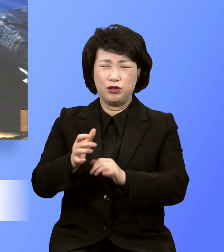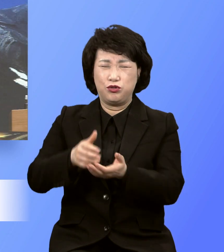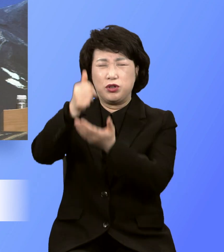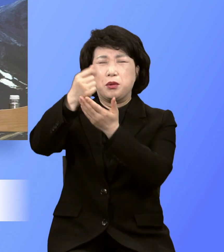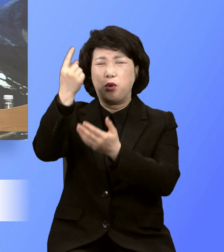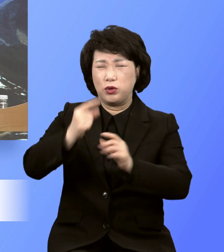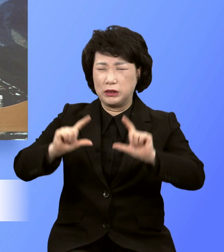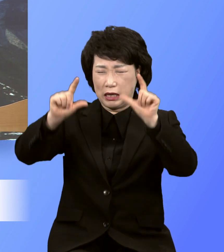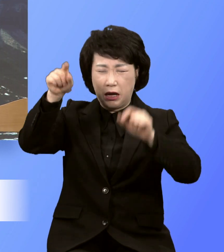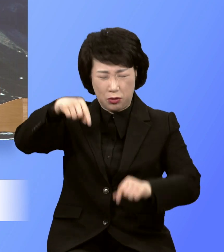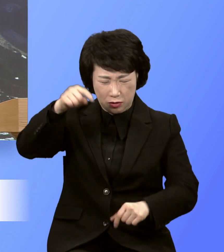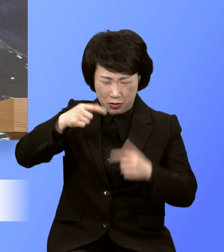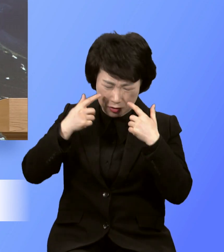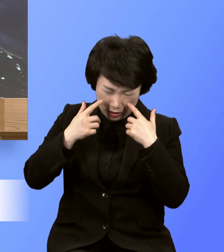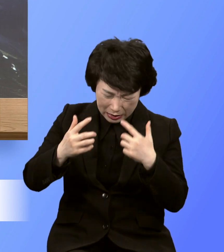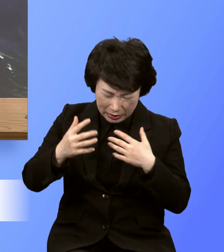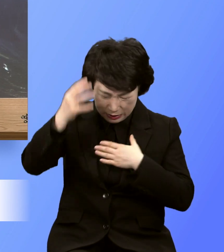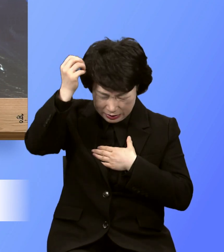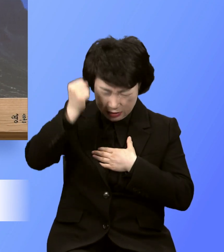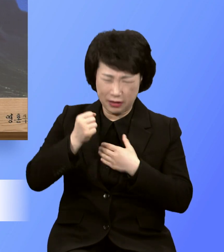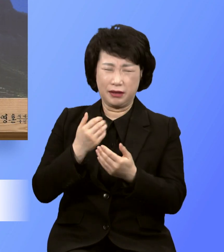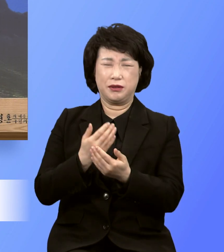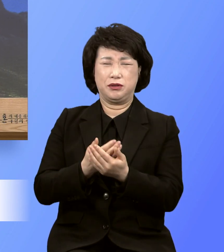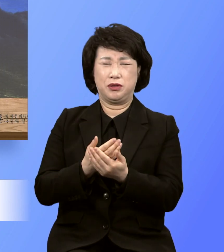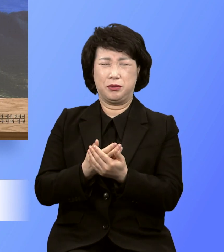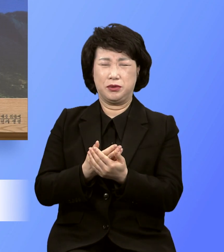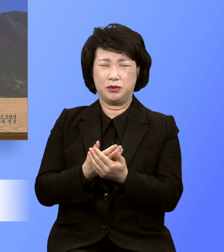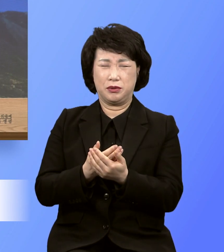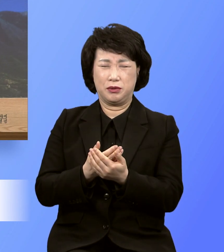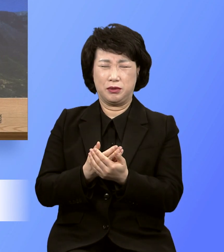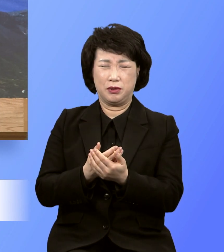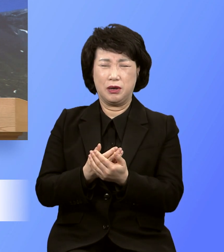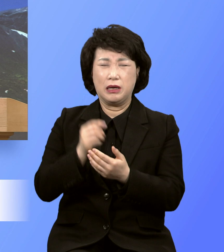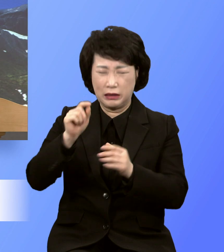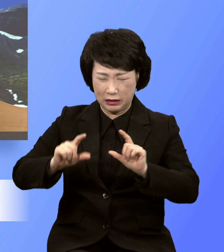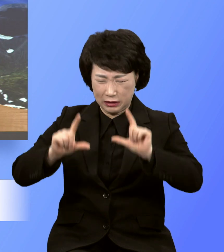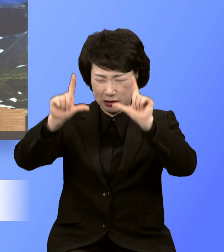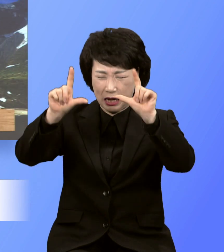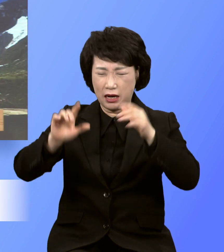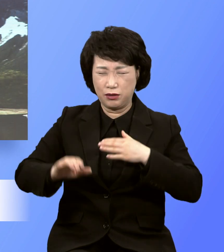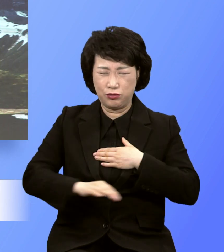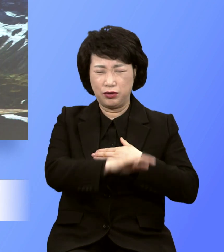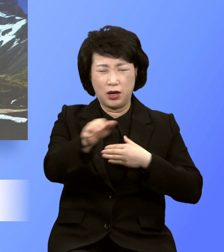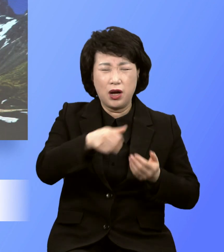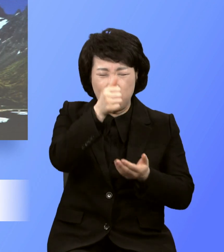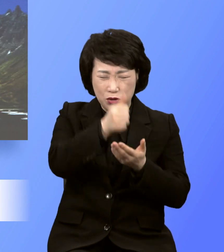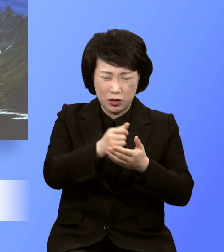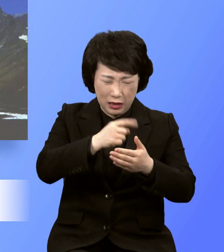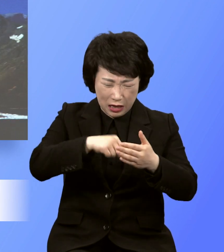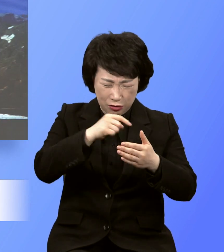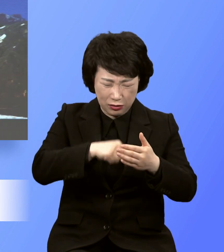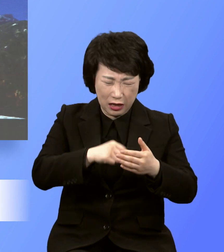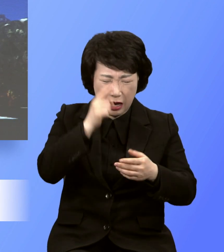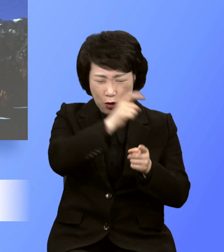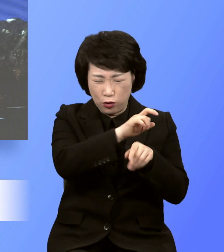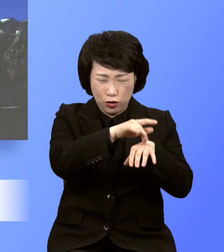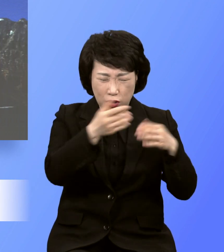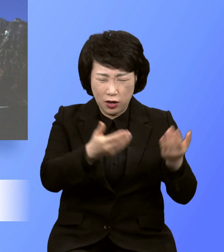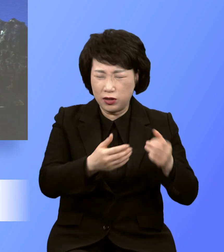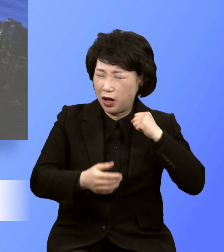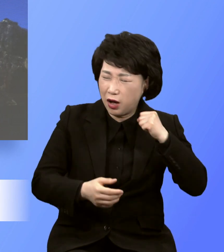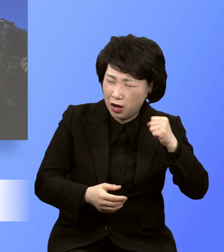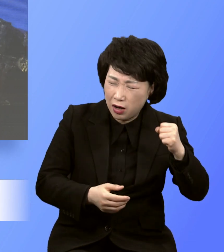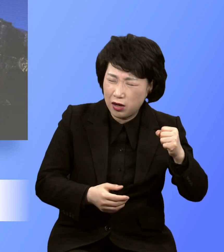날이 온다는 사실을 깨닫게 도와주시옵시고, 그날에 죄 아래서 마귀 사단